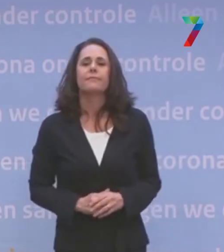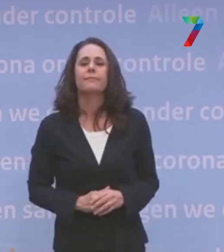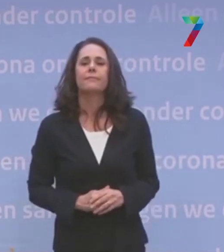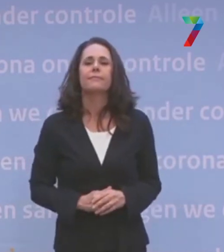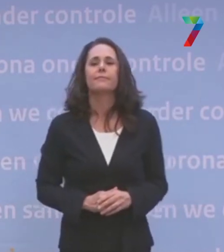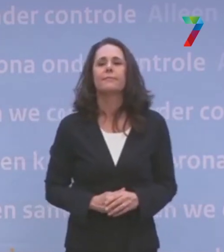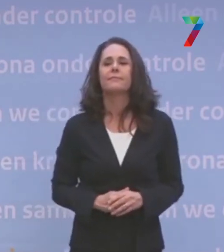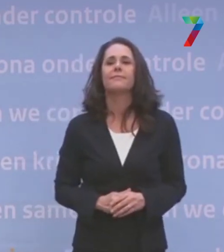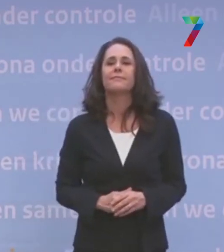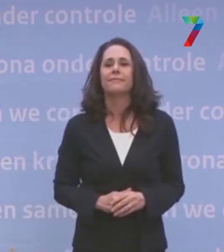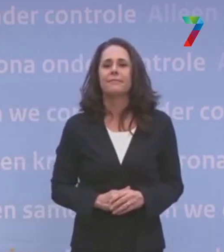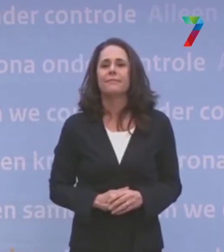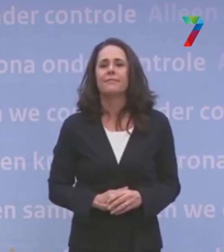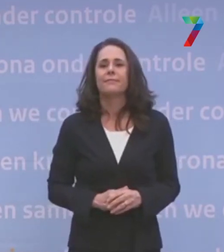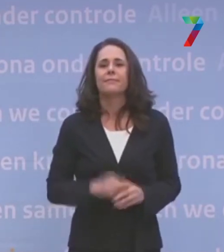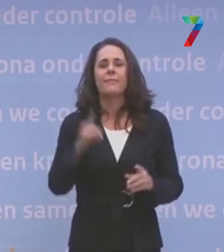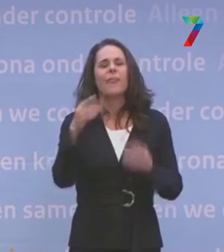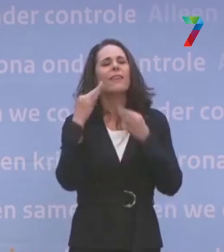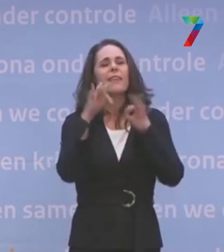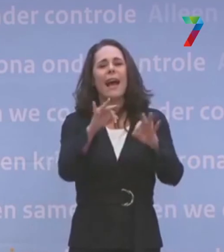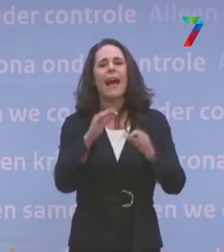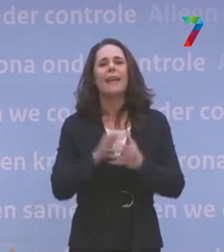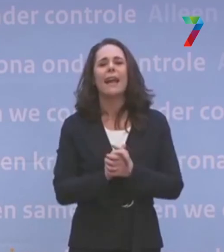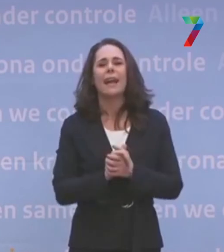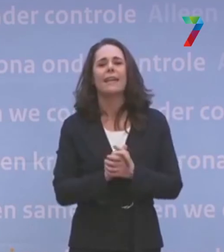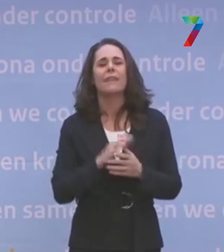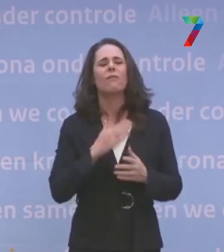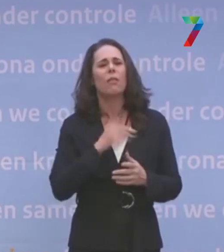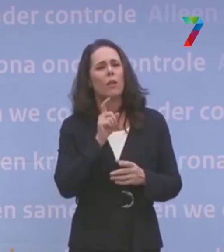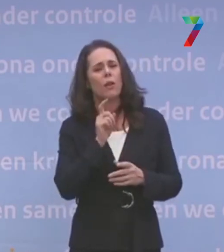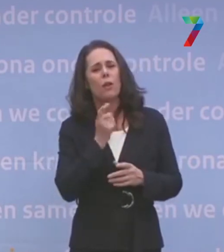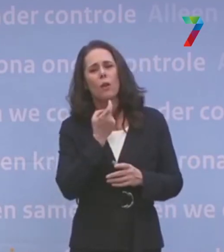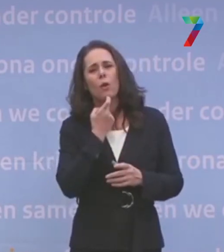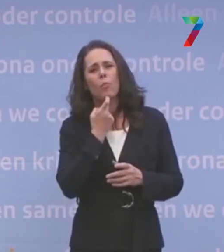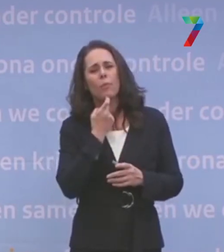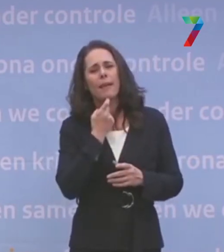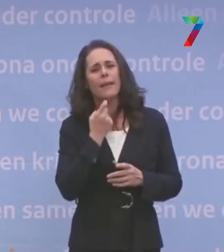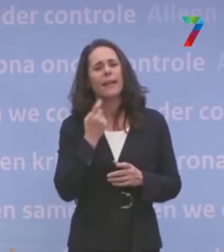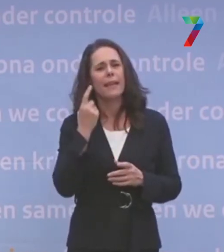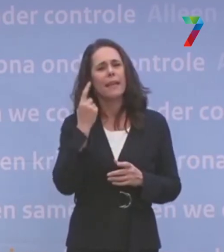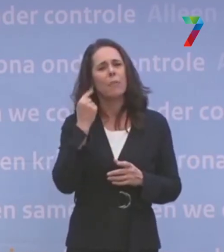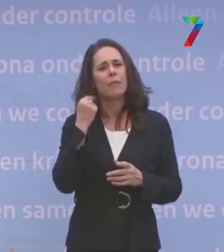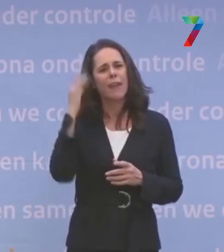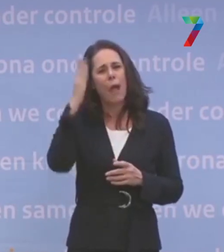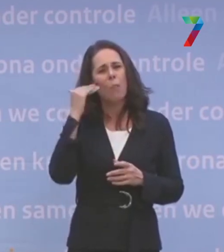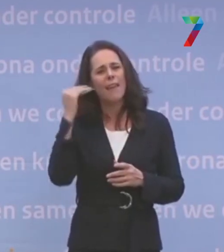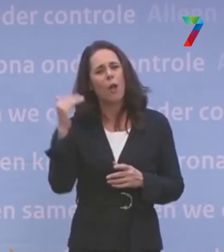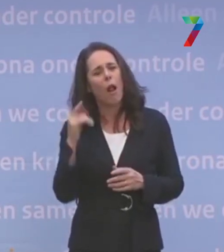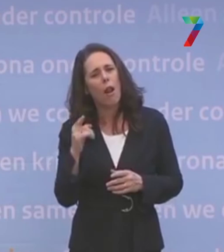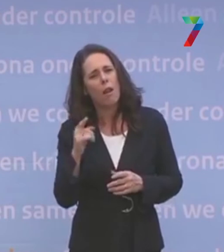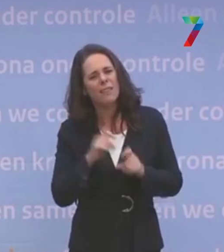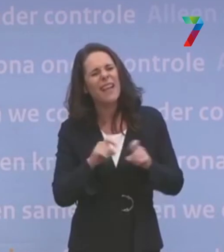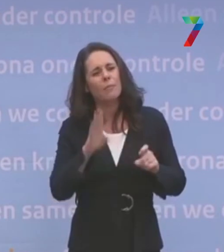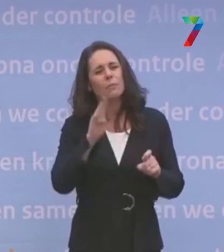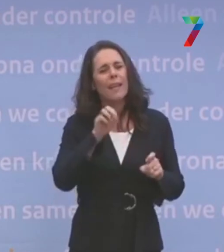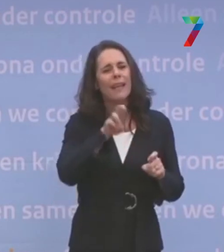Ja, even naar aanleiding van de opmerking van mevrouw Merkel namens BNR. Die zei eerder, dus als die besmettingsgraad,